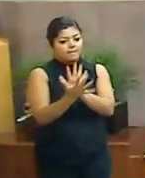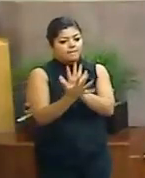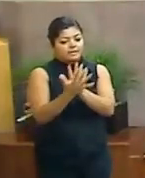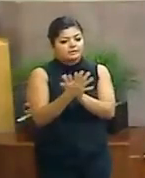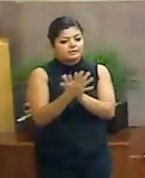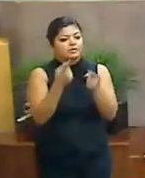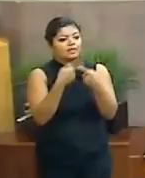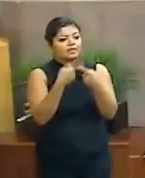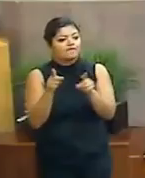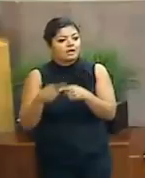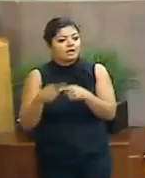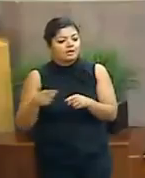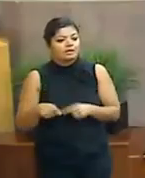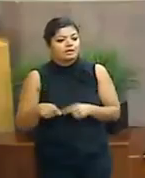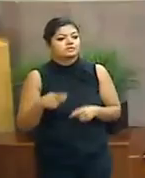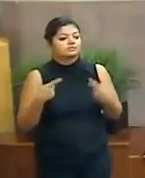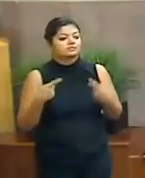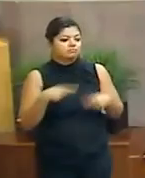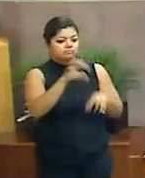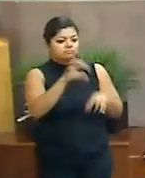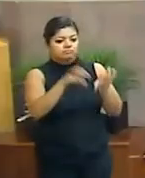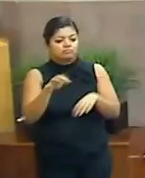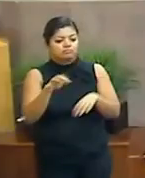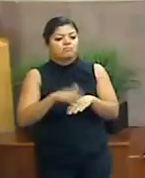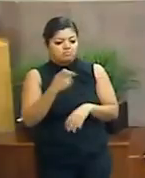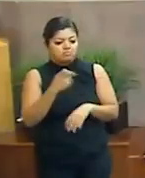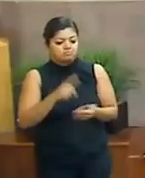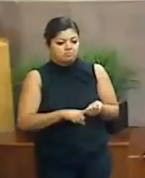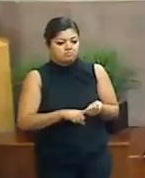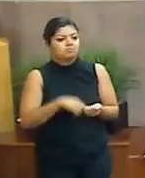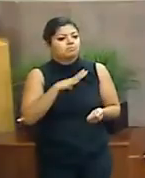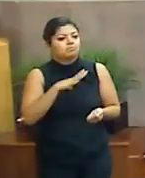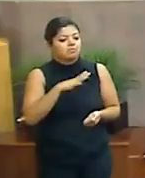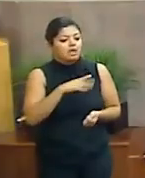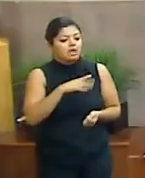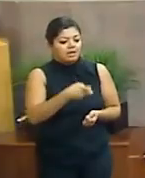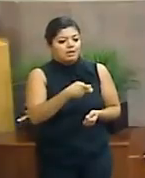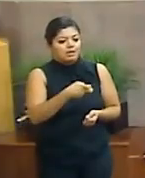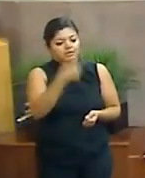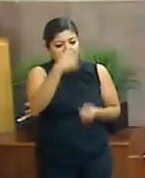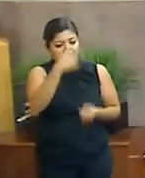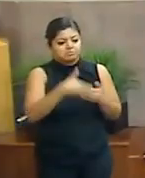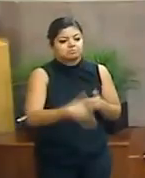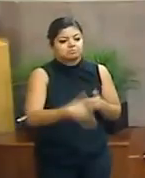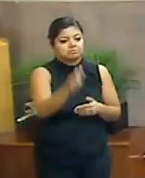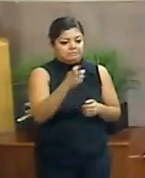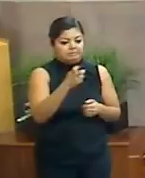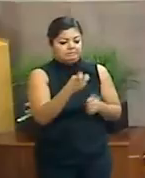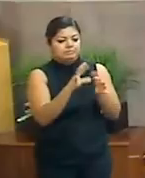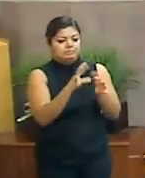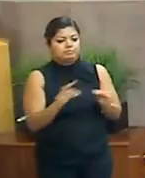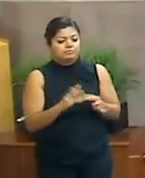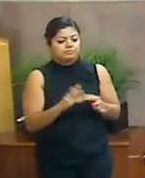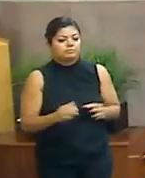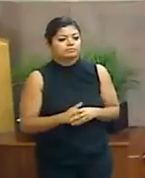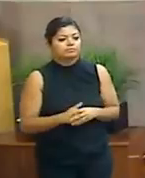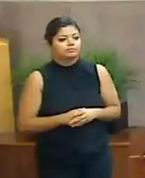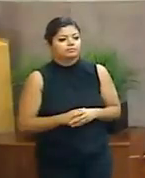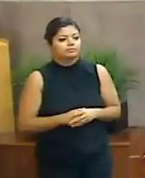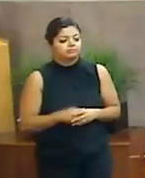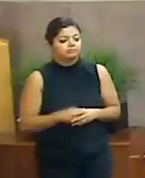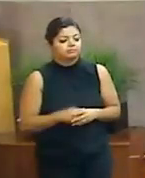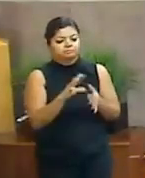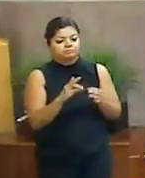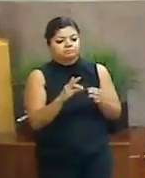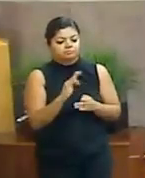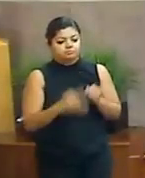diversas dependencias estatales por lo que se trata de una serie de efectos y lineamientos para este fin según se detalla en la consulta fin de